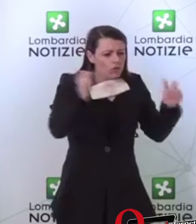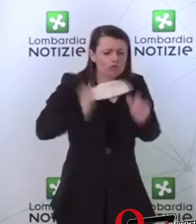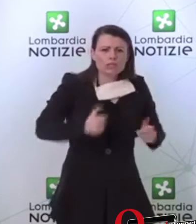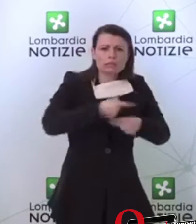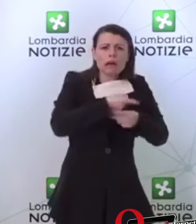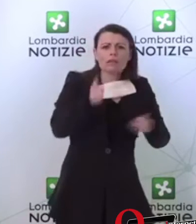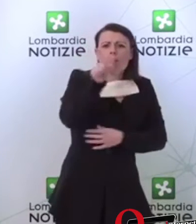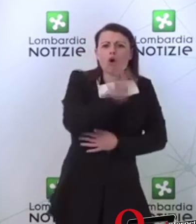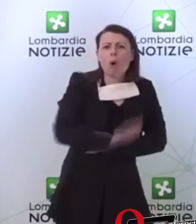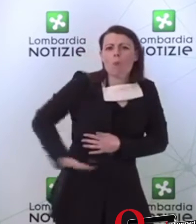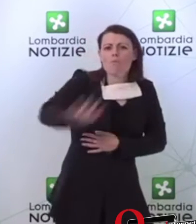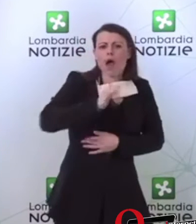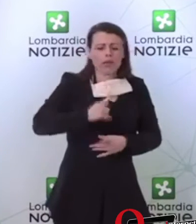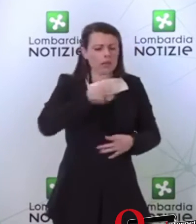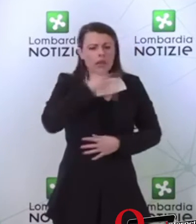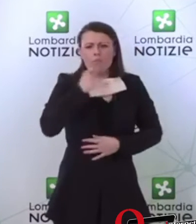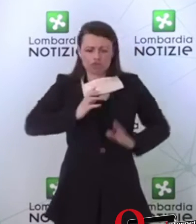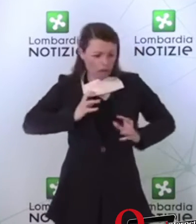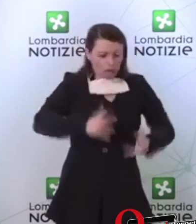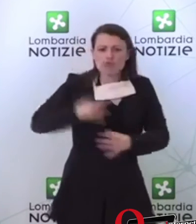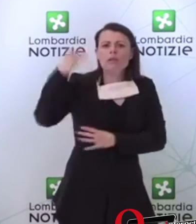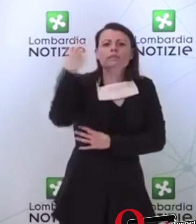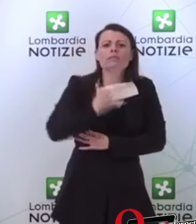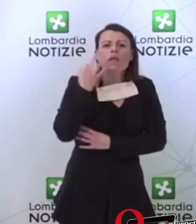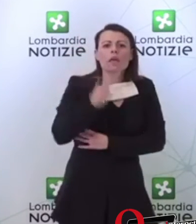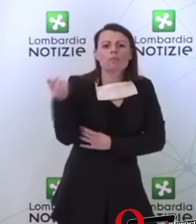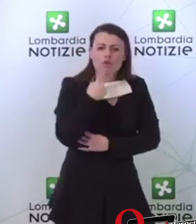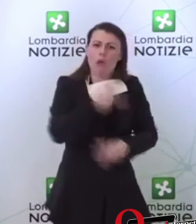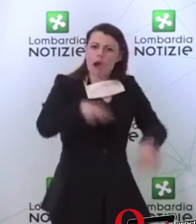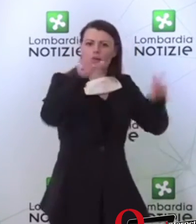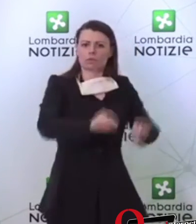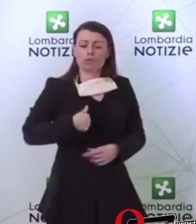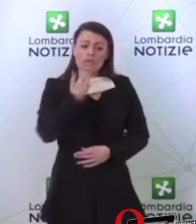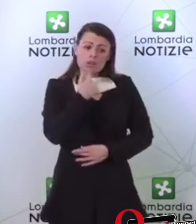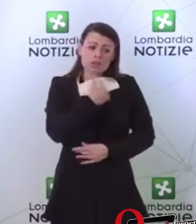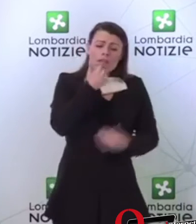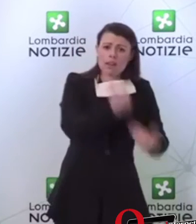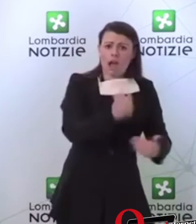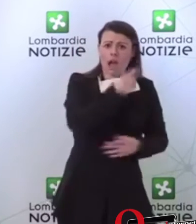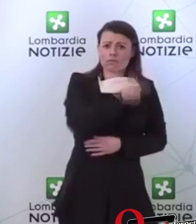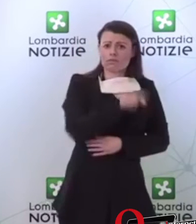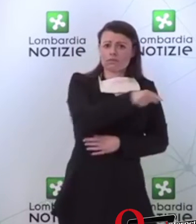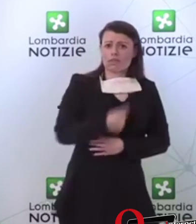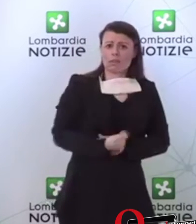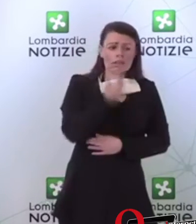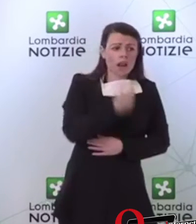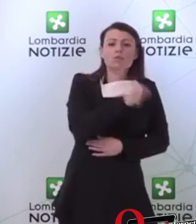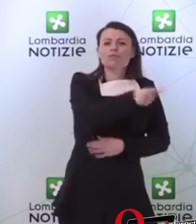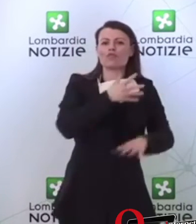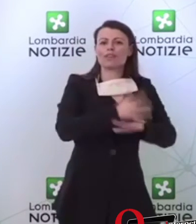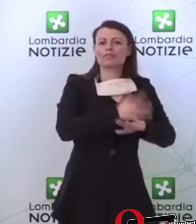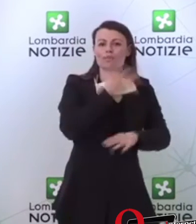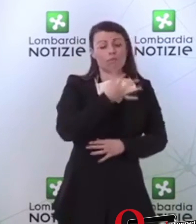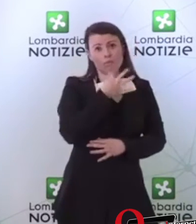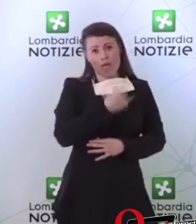cittadini lombardi della Lombardia. Io lo ringrazio perché credo che il suo intervento, oltre che molto bello,